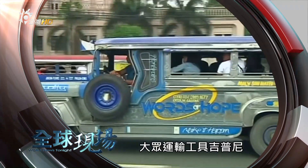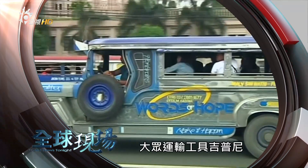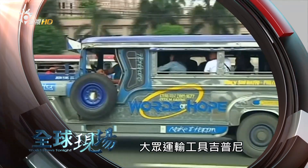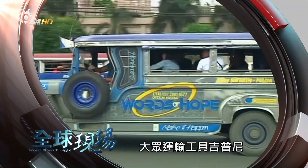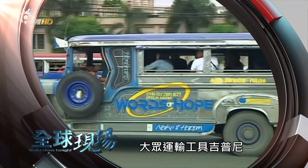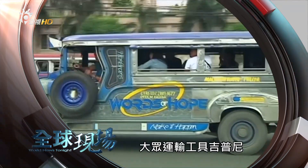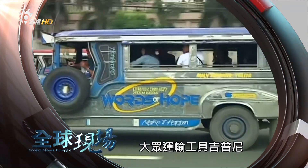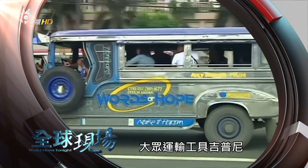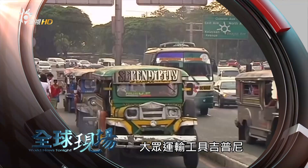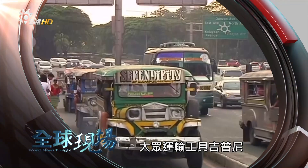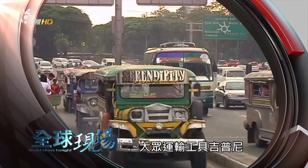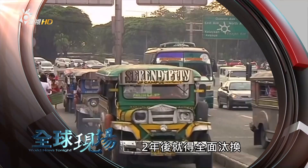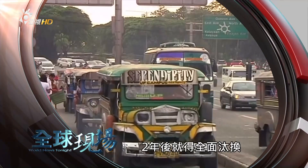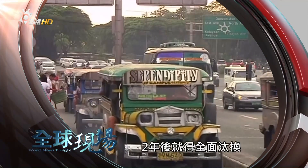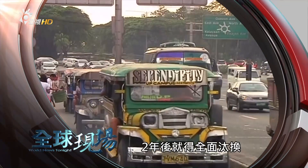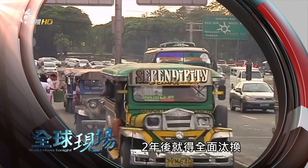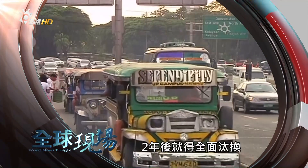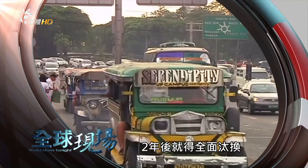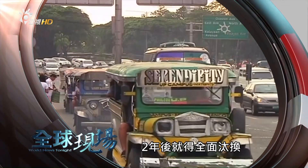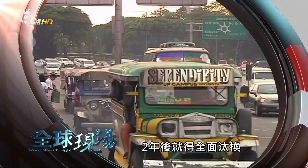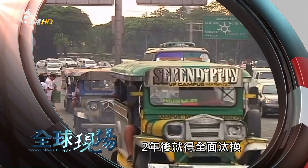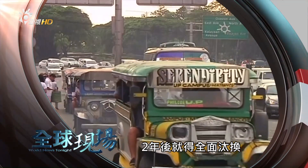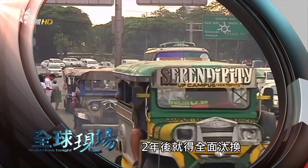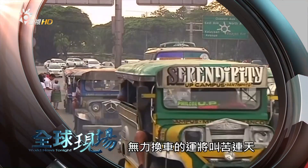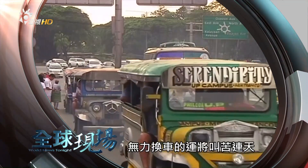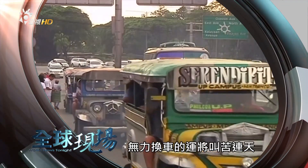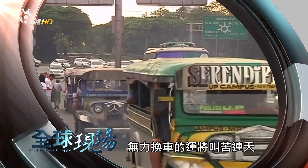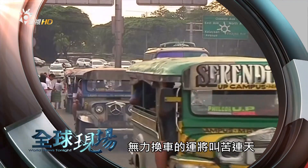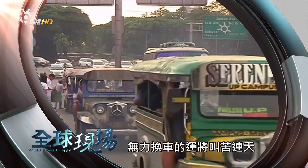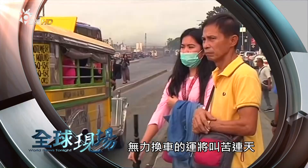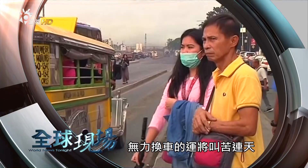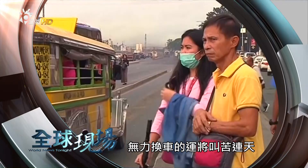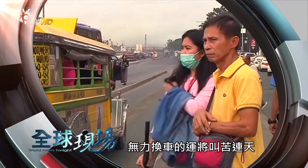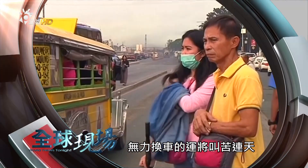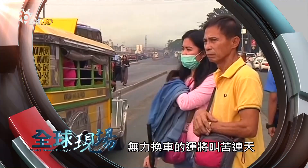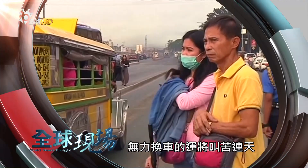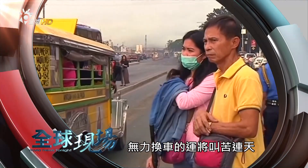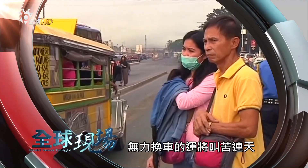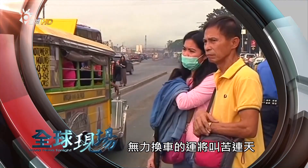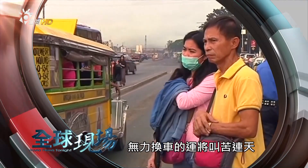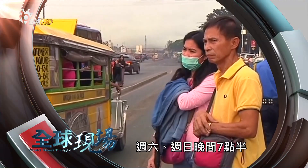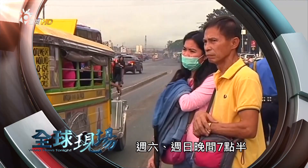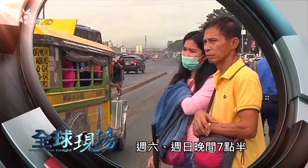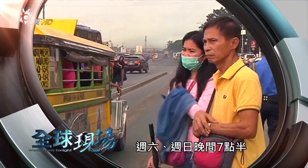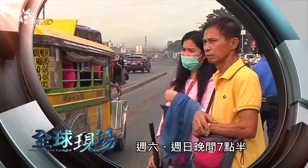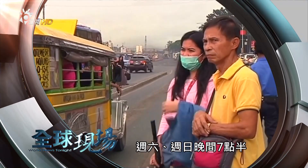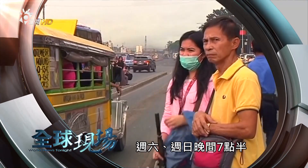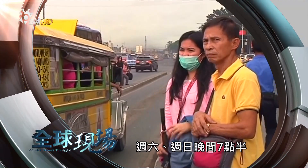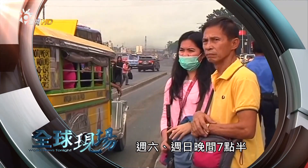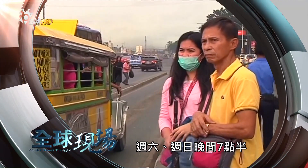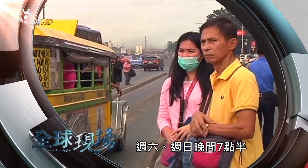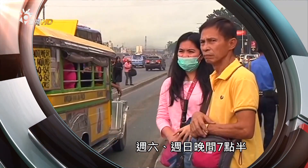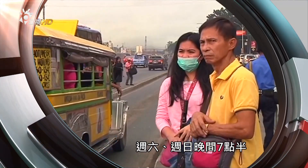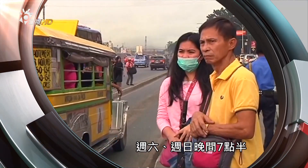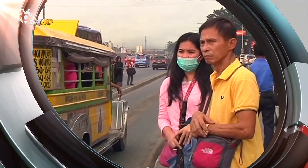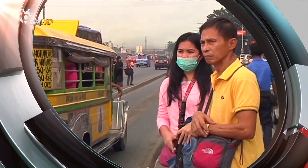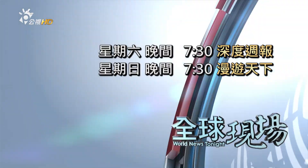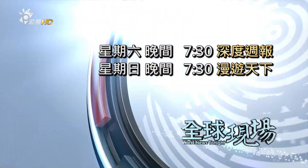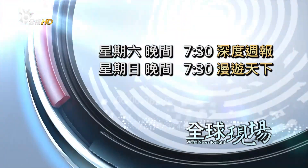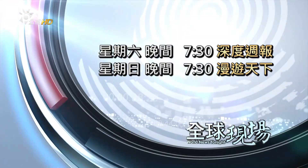运输工具吉普尼，2年后就得全面汰换，无力换车的问奖叫苦连天。周二晚间7点半，恭喜全球现场，与您